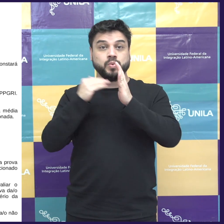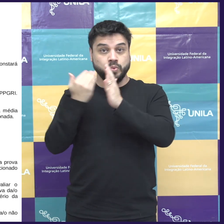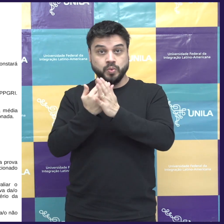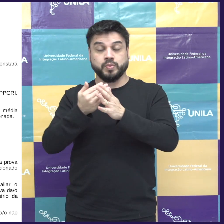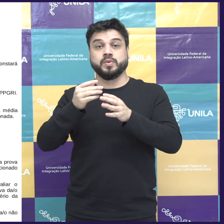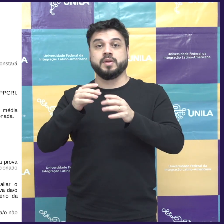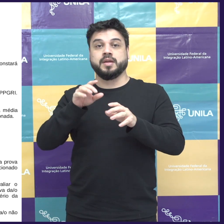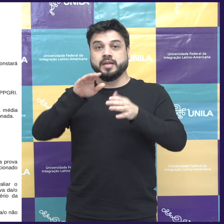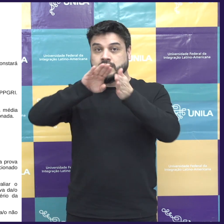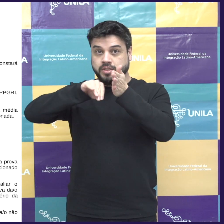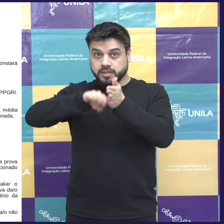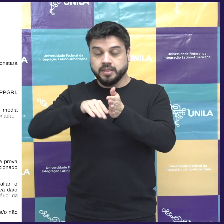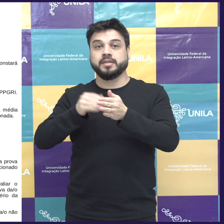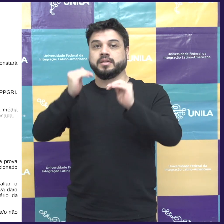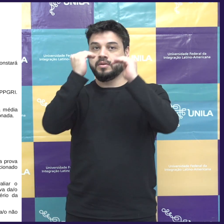classificatórias.